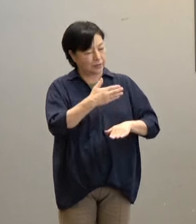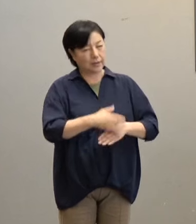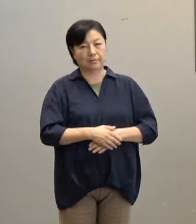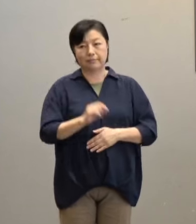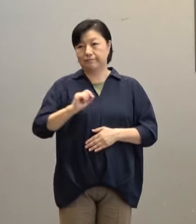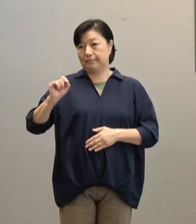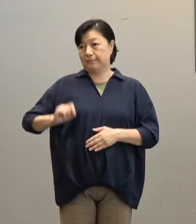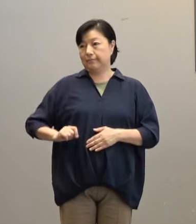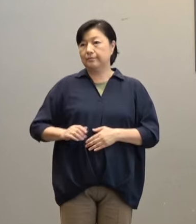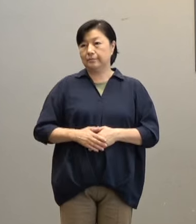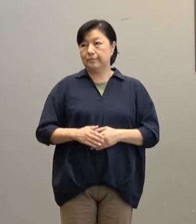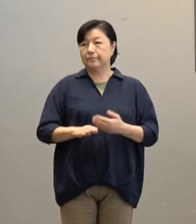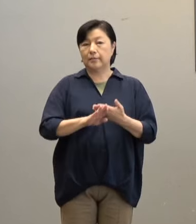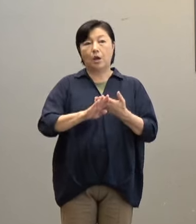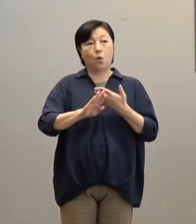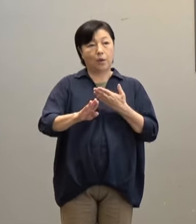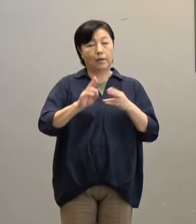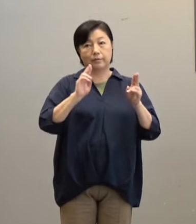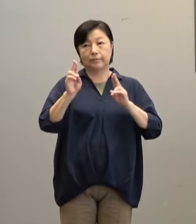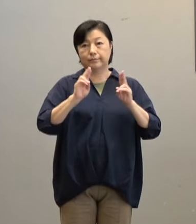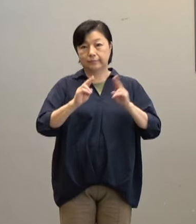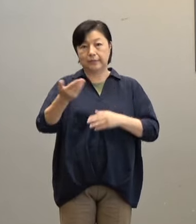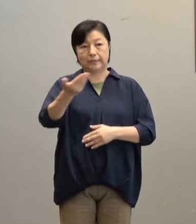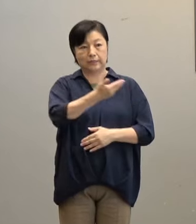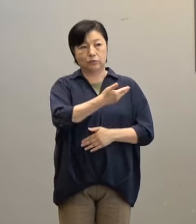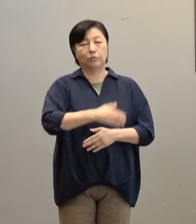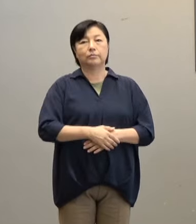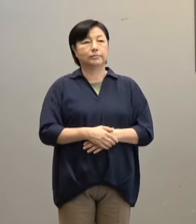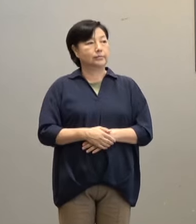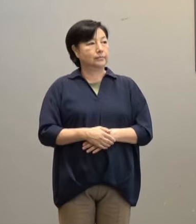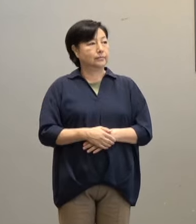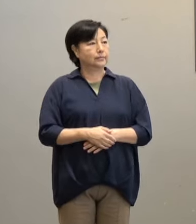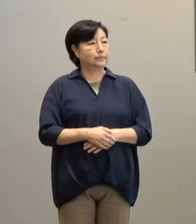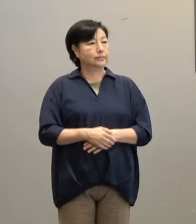それでは、各社様からお送りいたします。